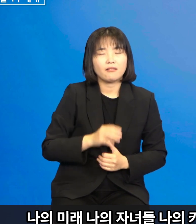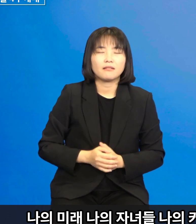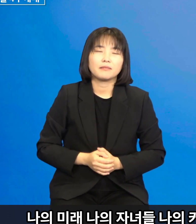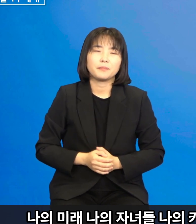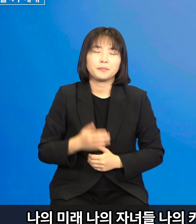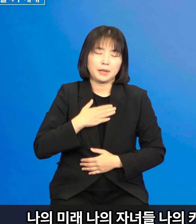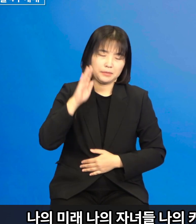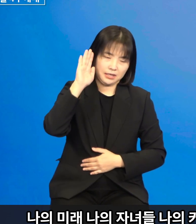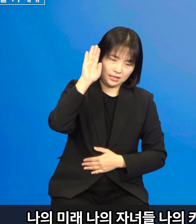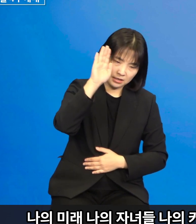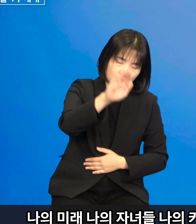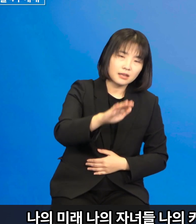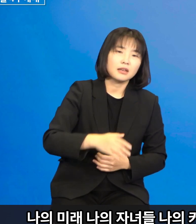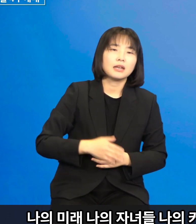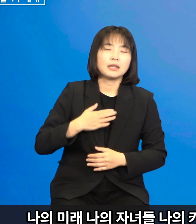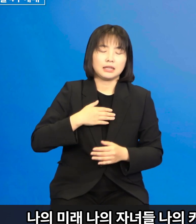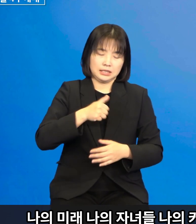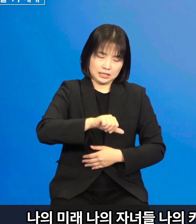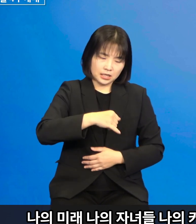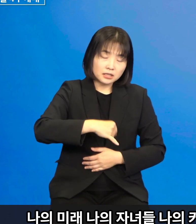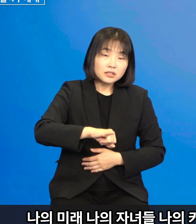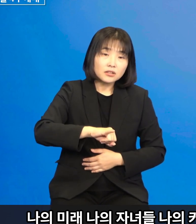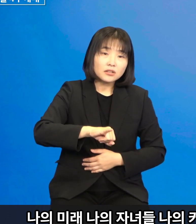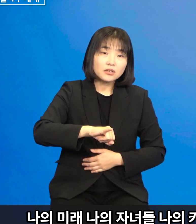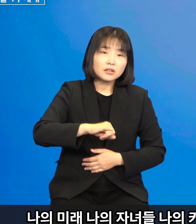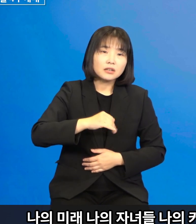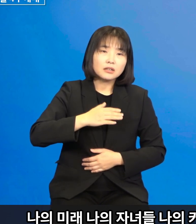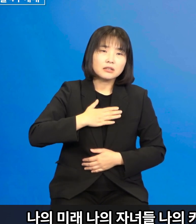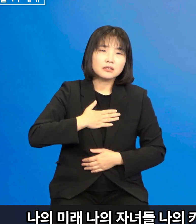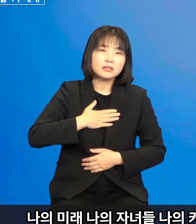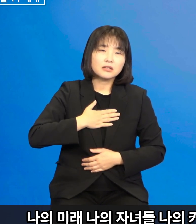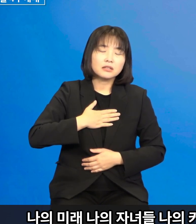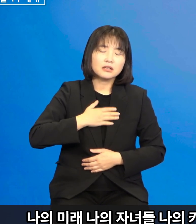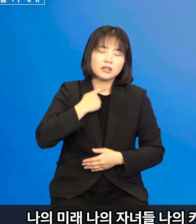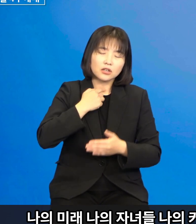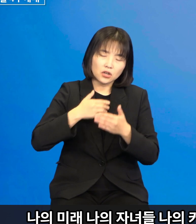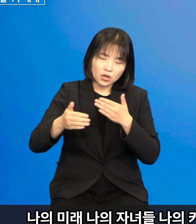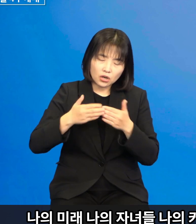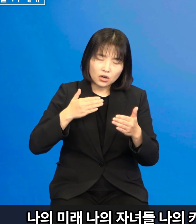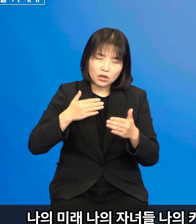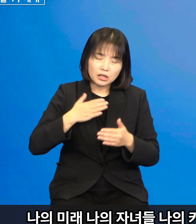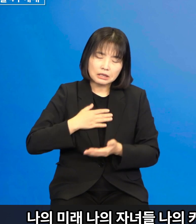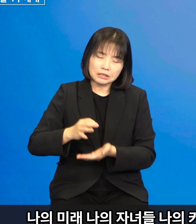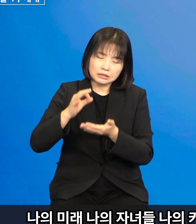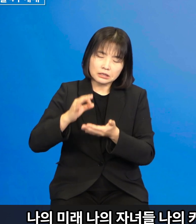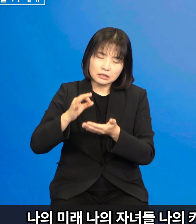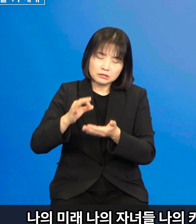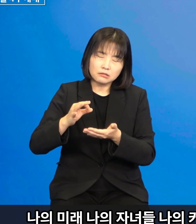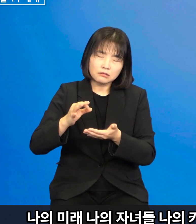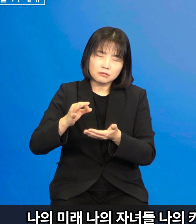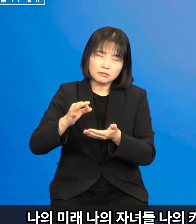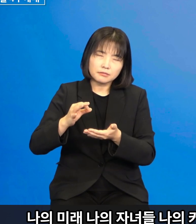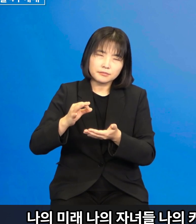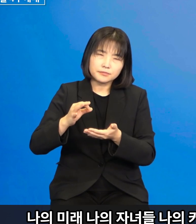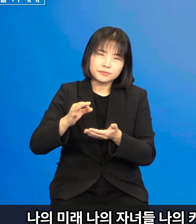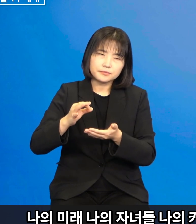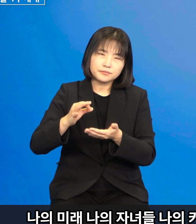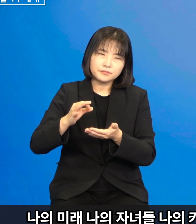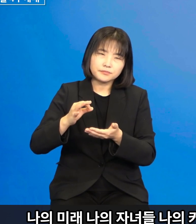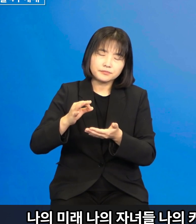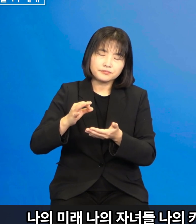나의 미래, 나의 자녀들, 나의 커리어, 나의 재정, 어떤 그 부분이라도.